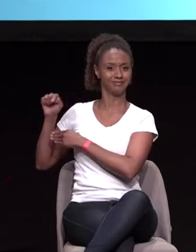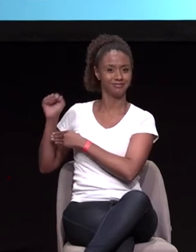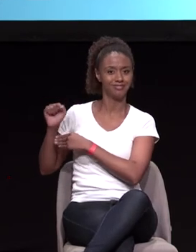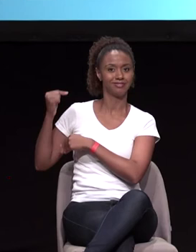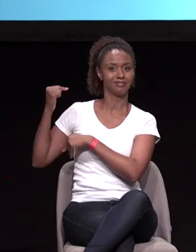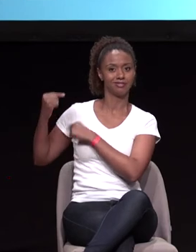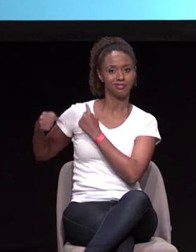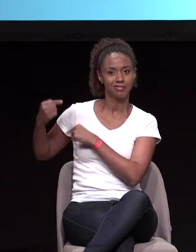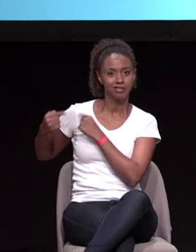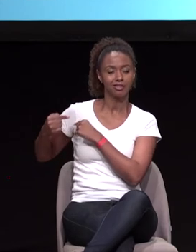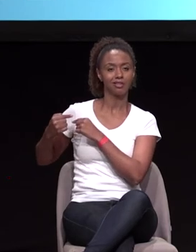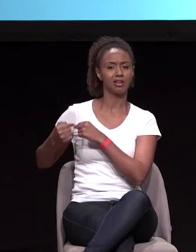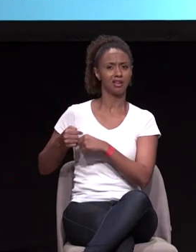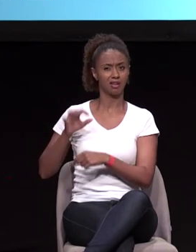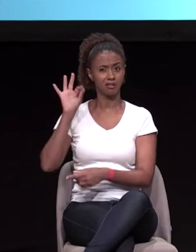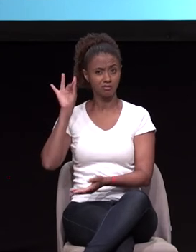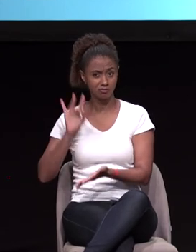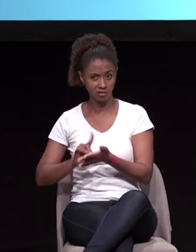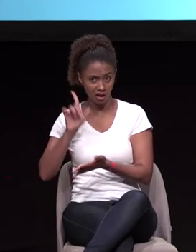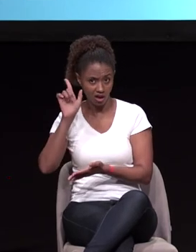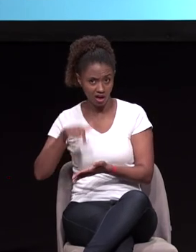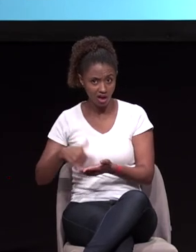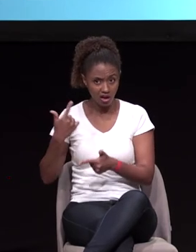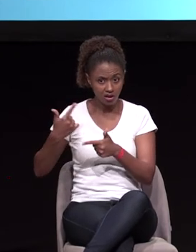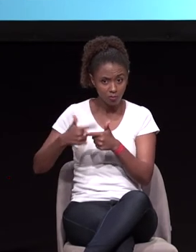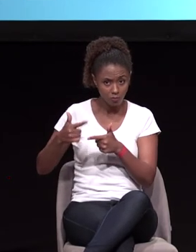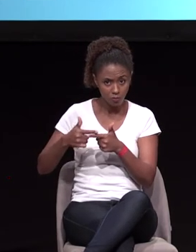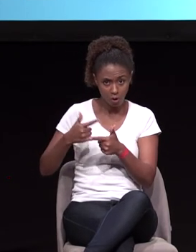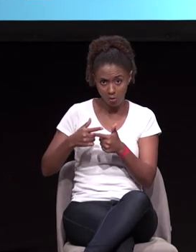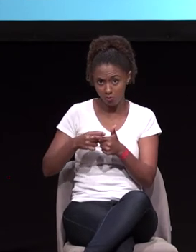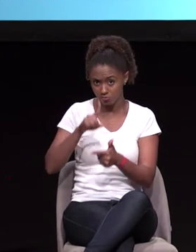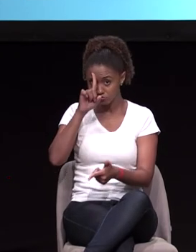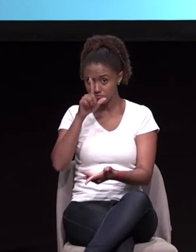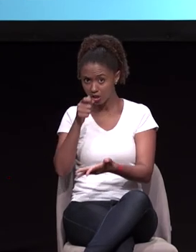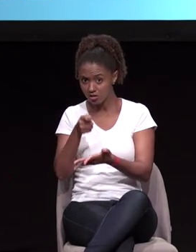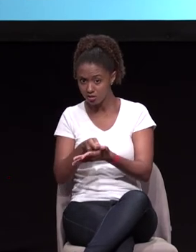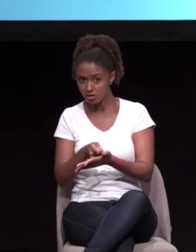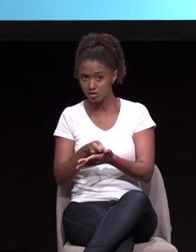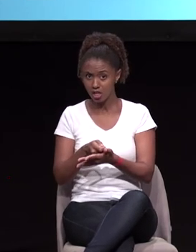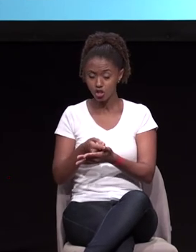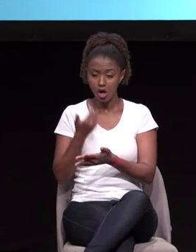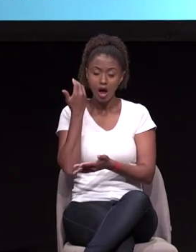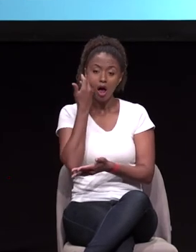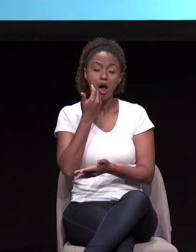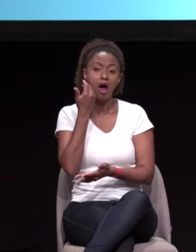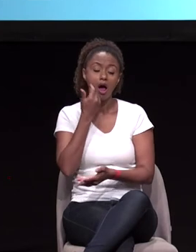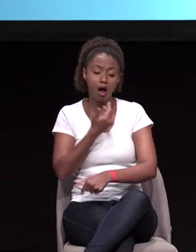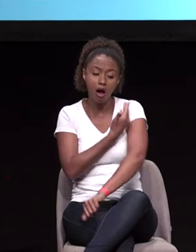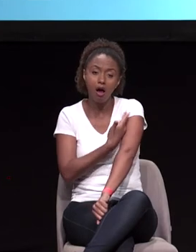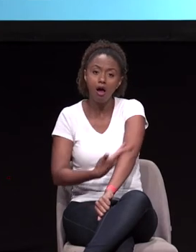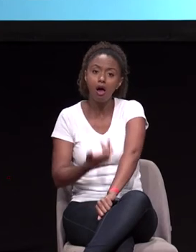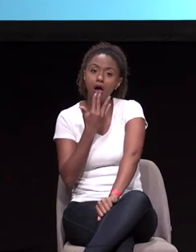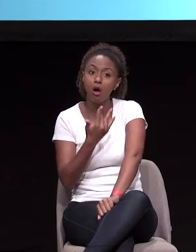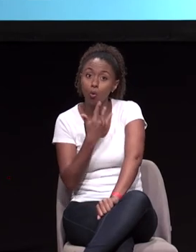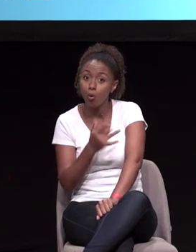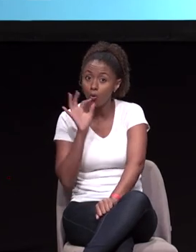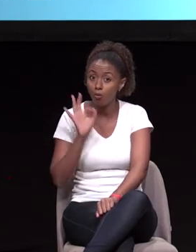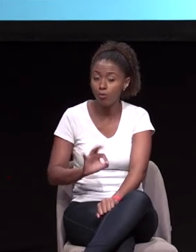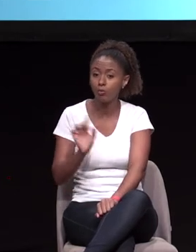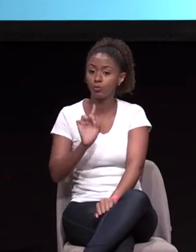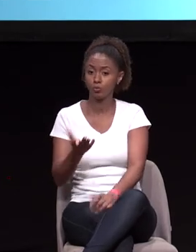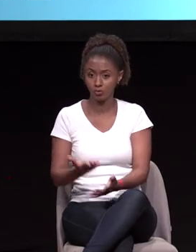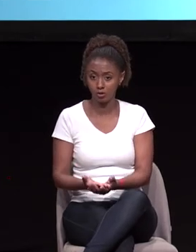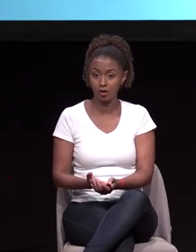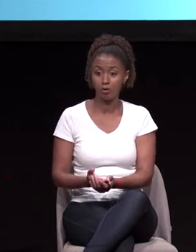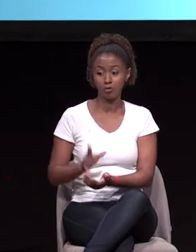se é o a cor da pele ou determinante nessa do que o definidor daquela produção artística ele é resolvido num primeiro momento